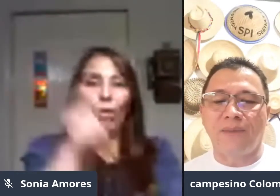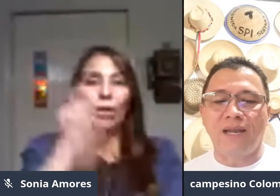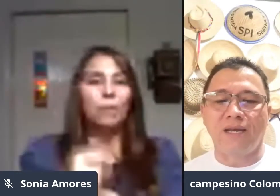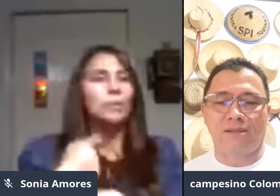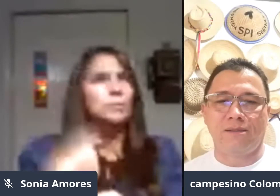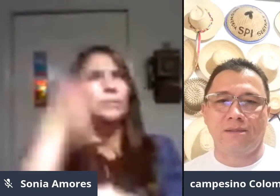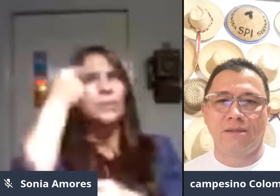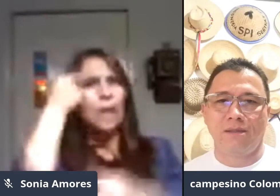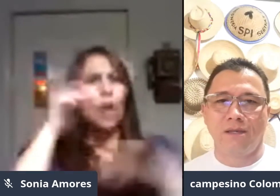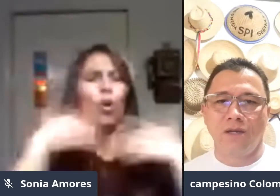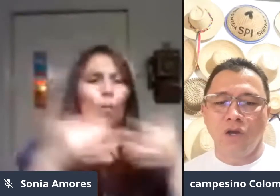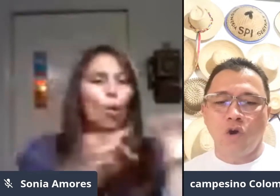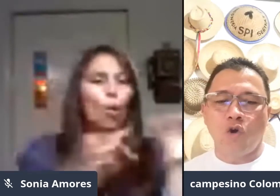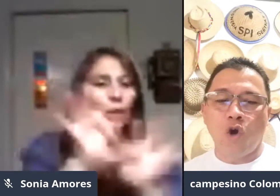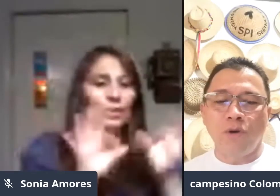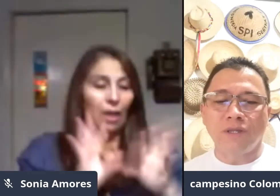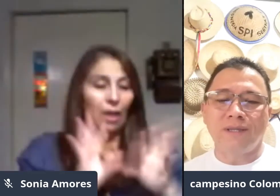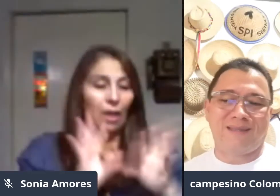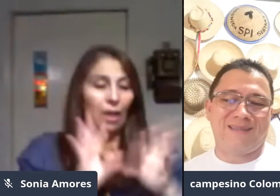nuestras familias,